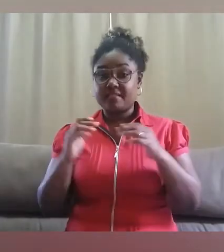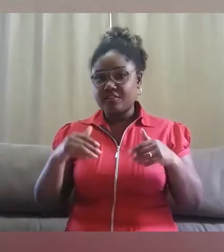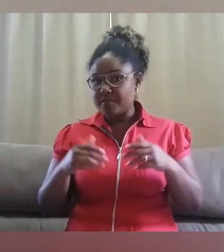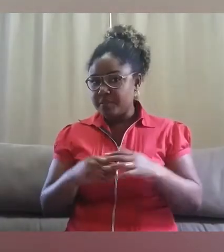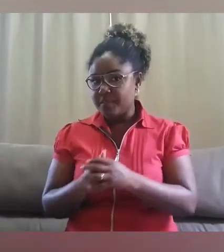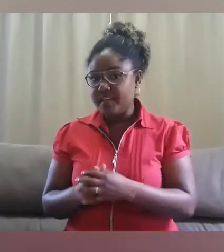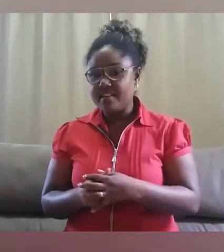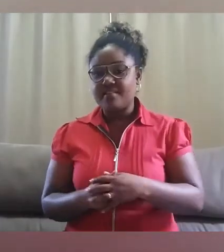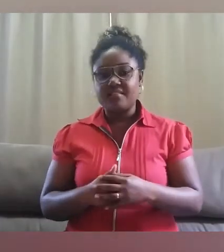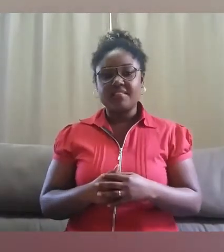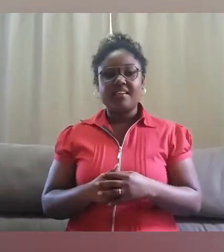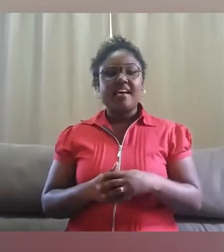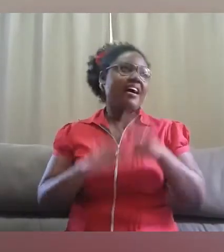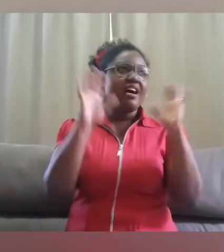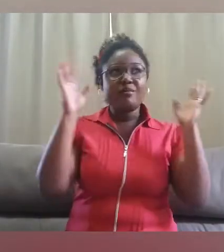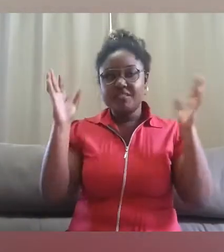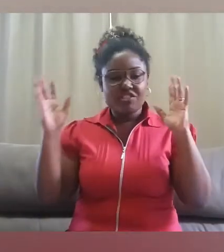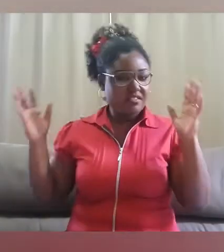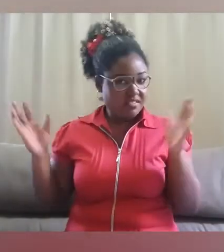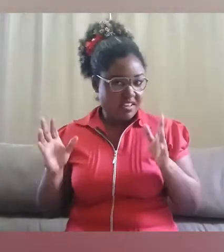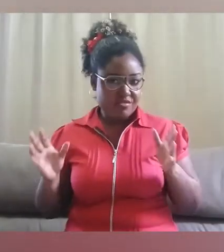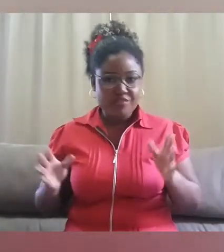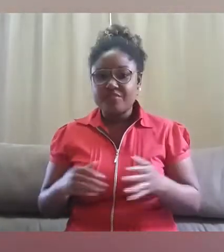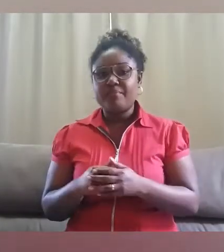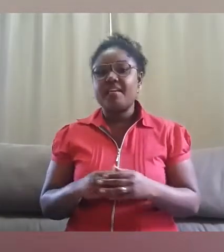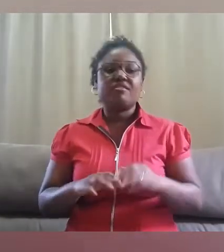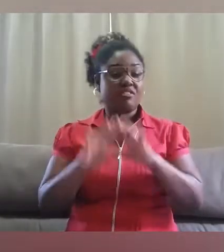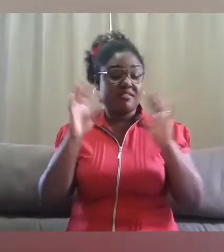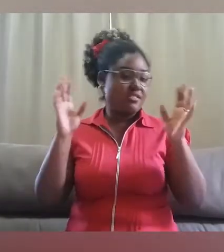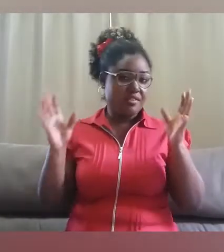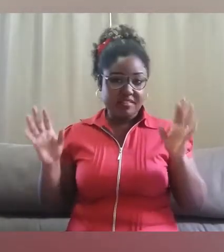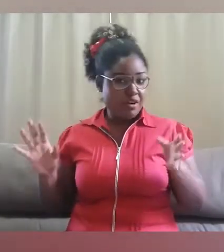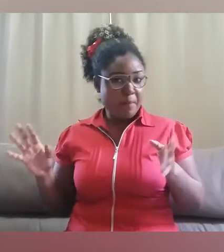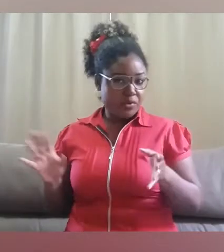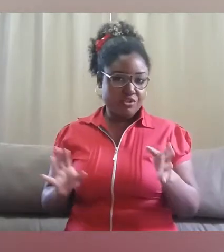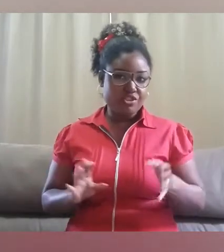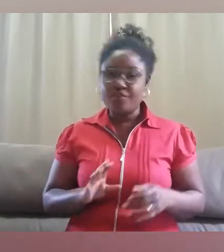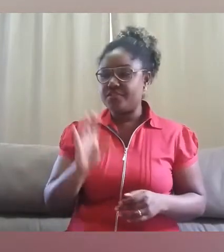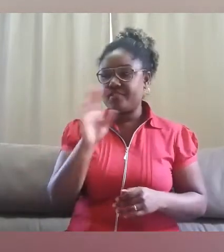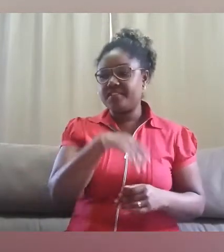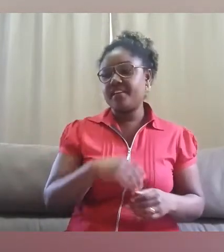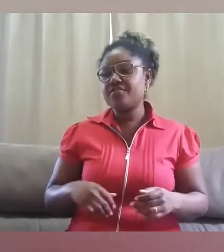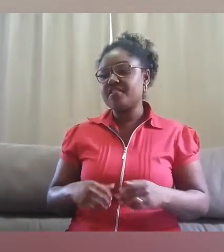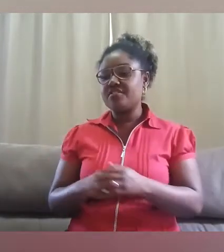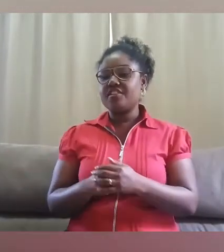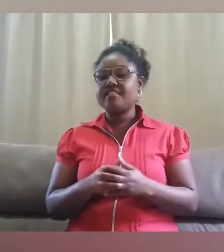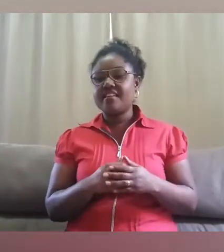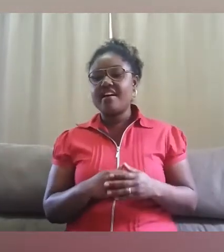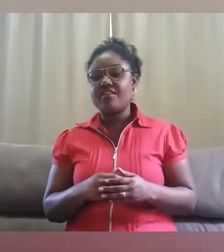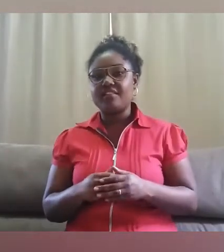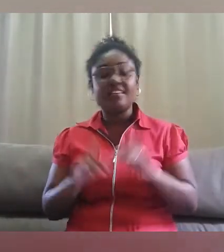Nessa nossa primeira aula. Ah, mas eu já sei o alfabeto, já sei soletrar um monte de coisa, então nem vou assistir essa aula.